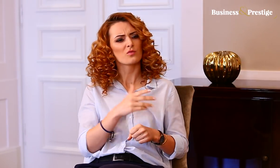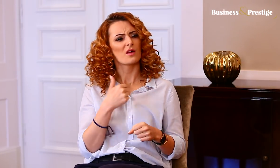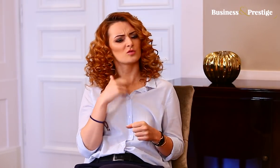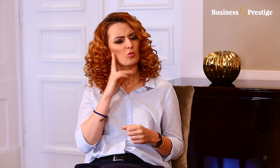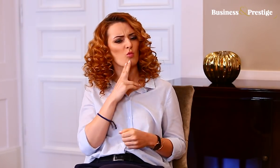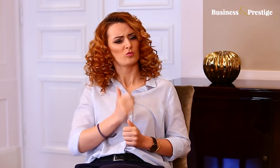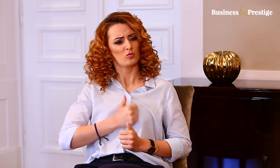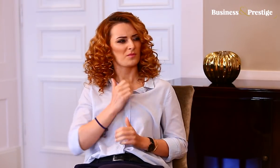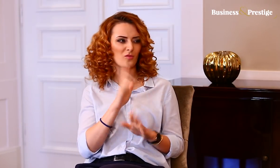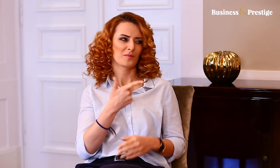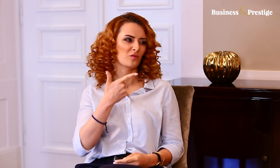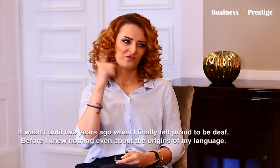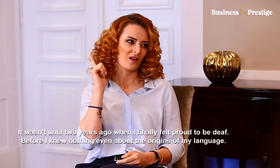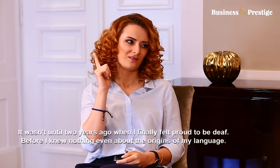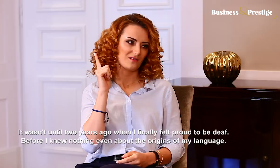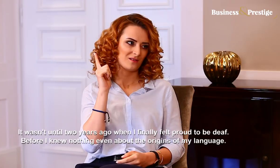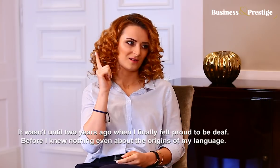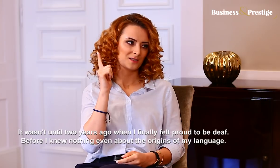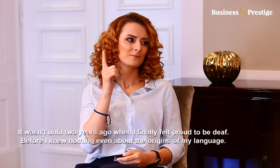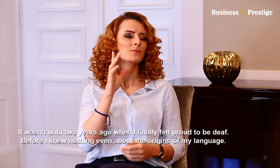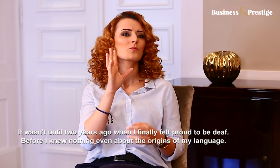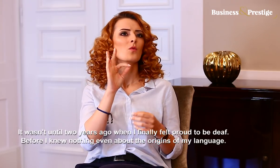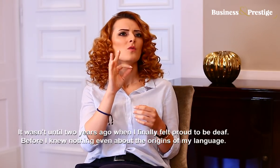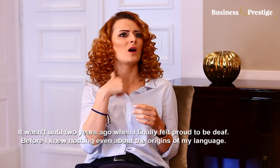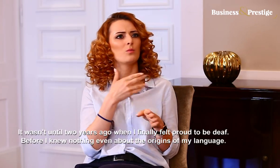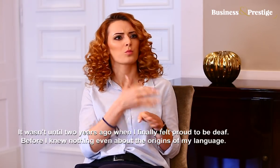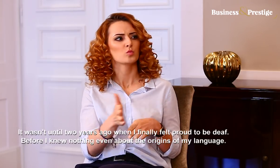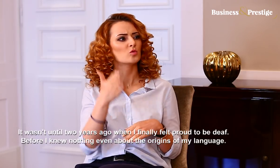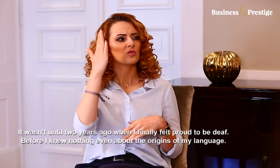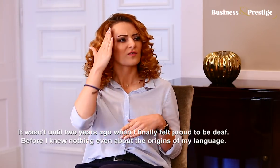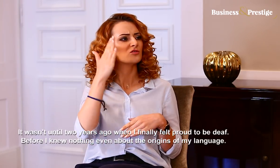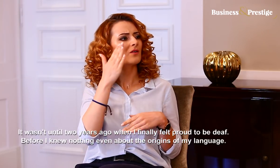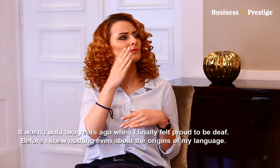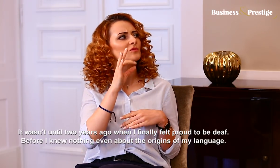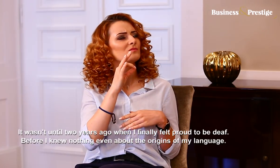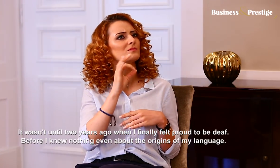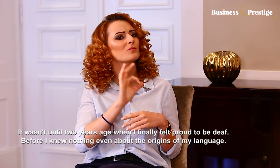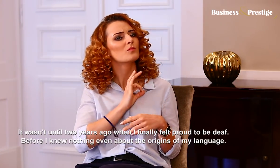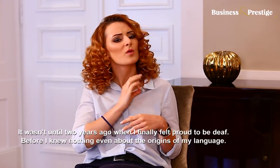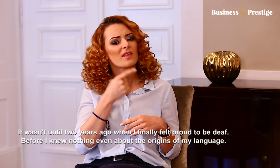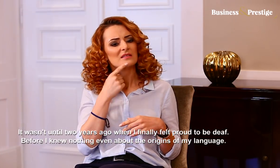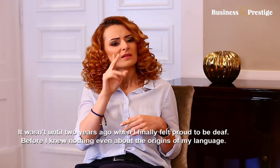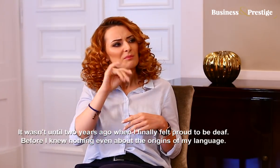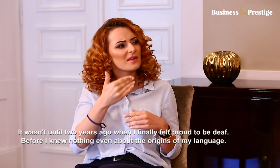spokoju. Kiedy dopiero 2 lata temu tak naprawdę poczułam się w pełni dumna, że jestem